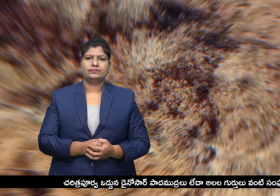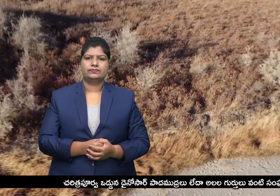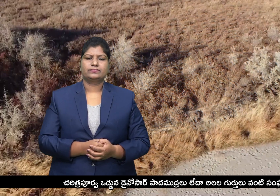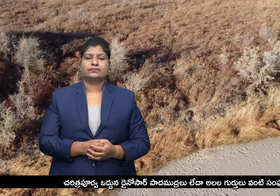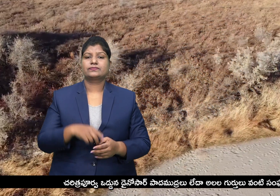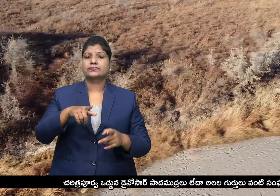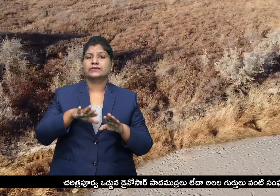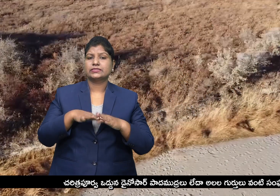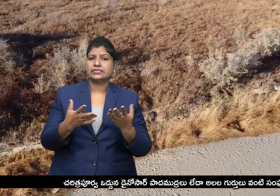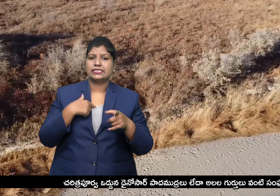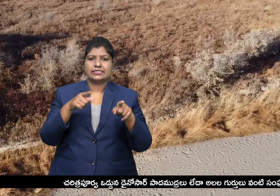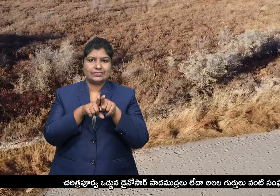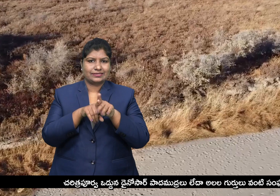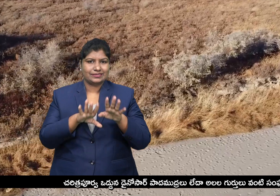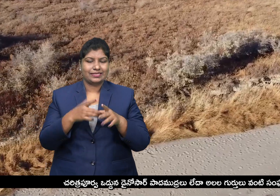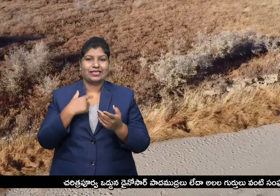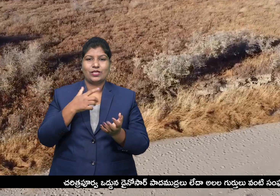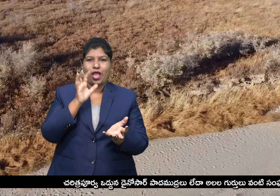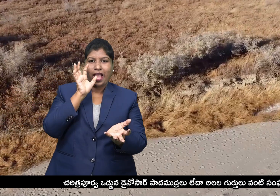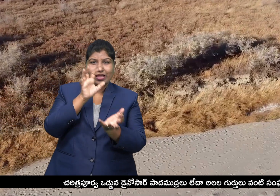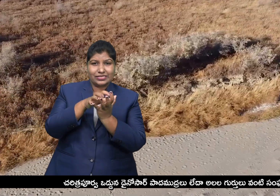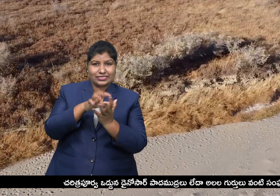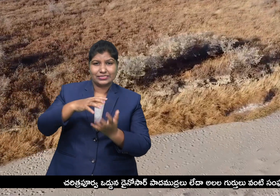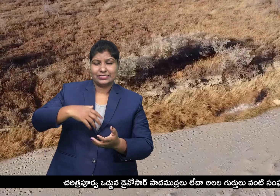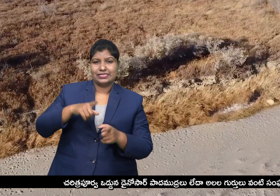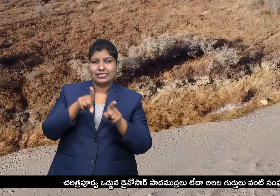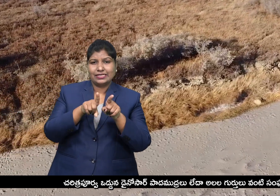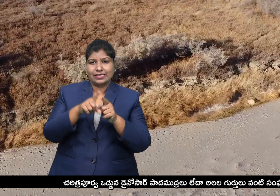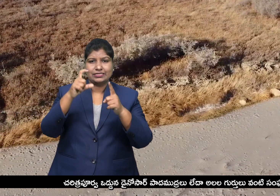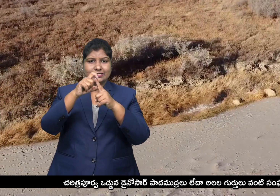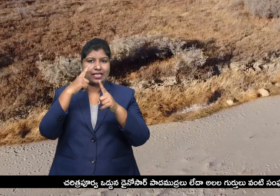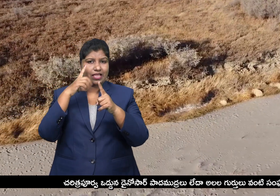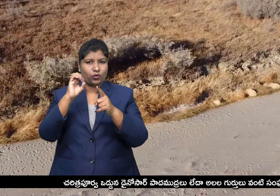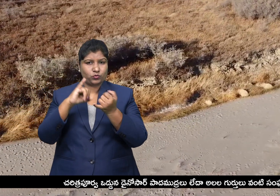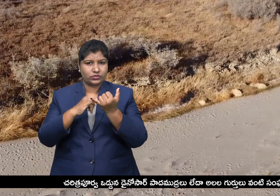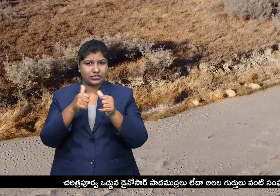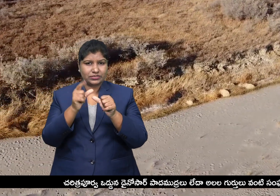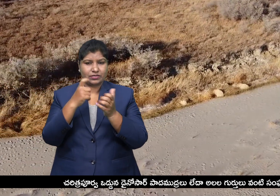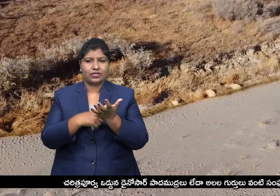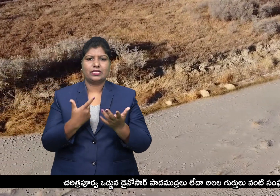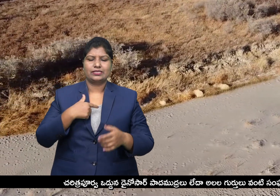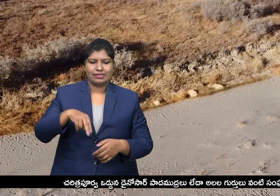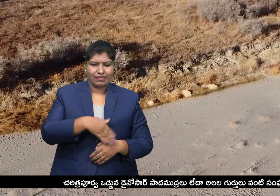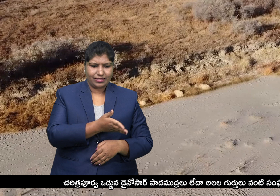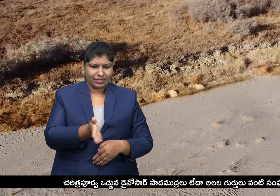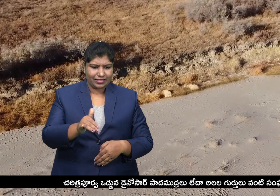చరిత్ర పూర్వ ఒడ్డున డైనోసార్ పాదముద్రలు లేదా అలల గుర్తులు వంటి సంఘటనలు.